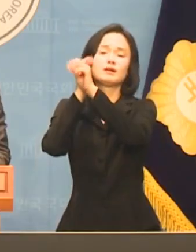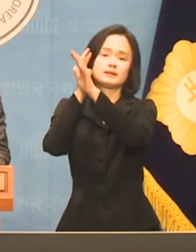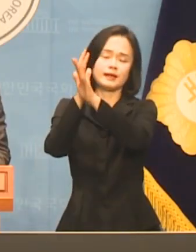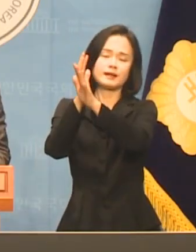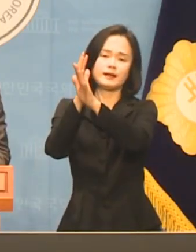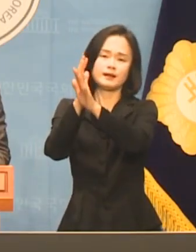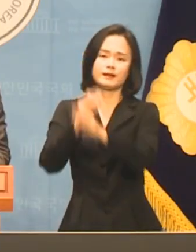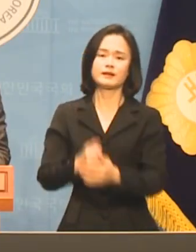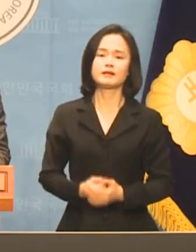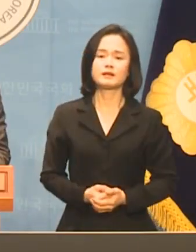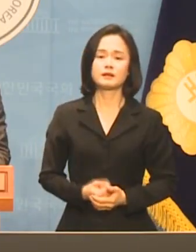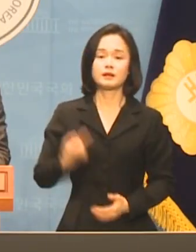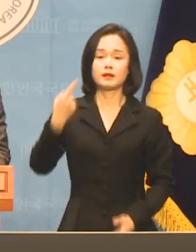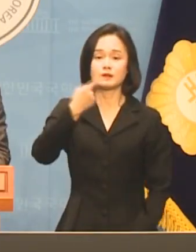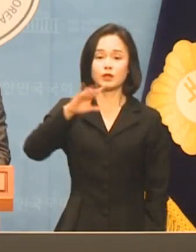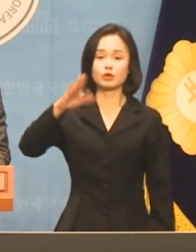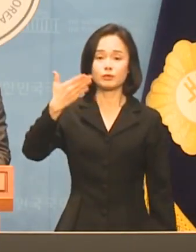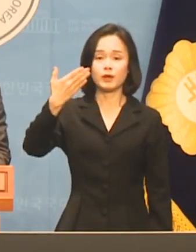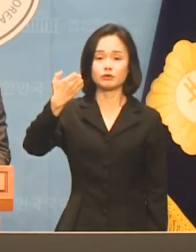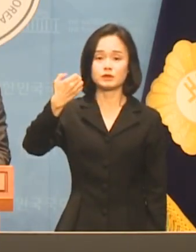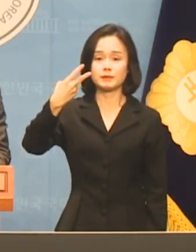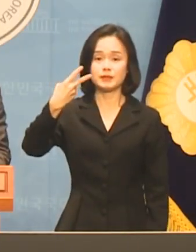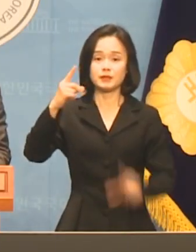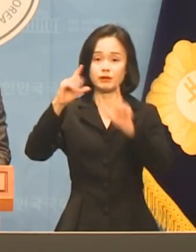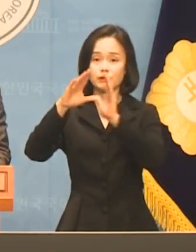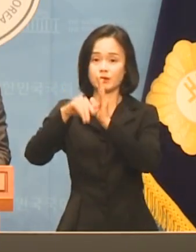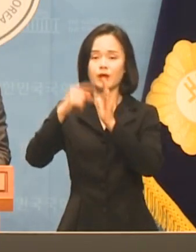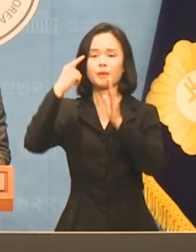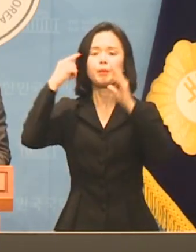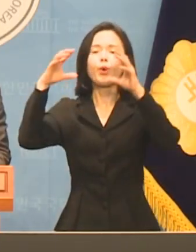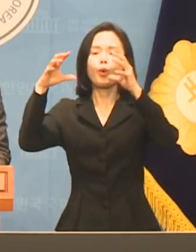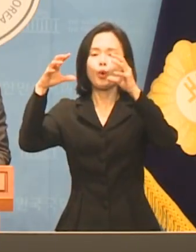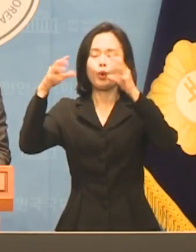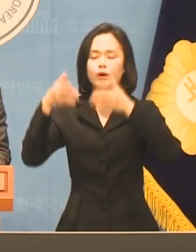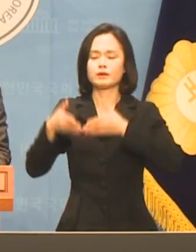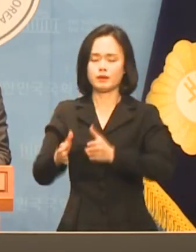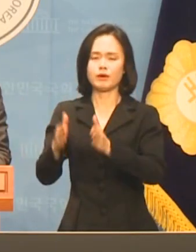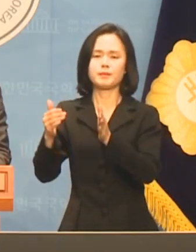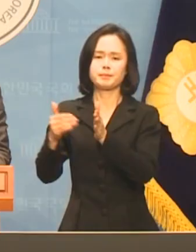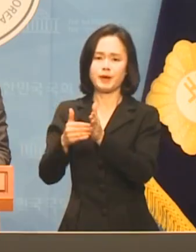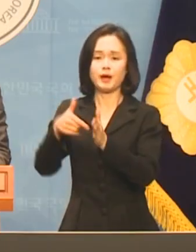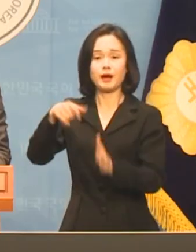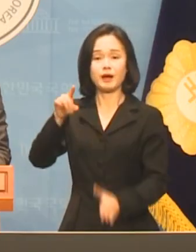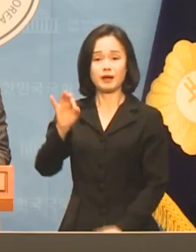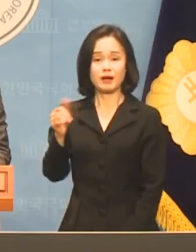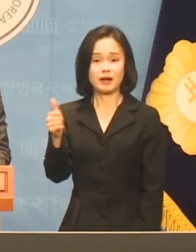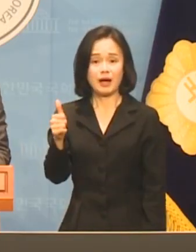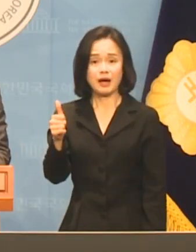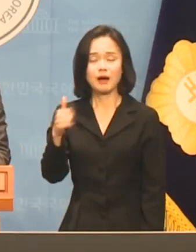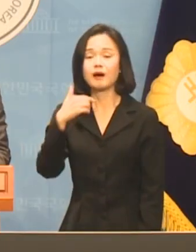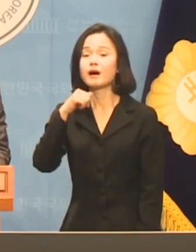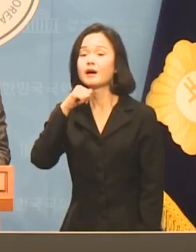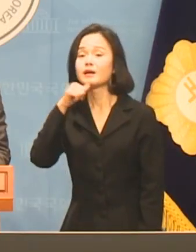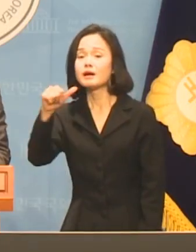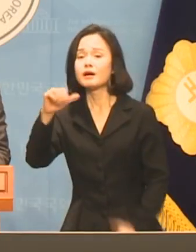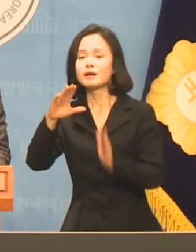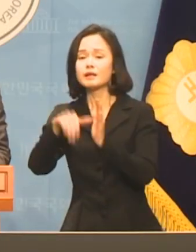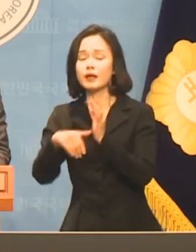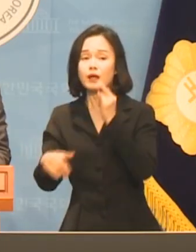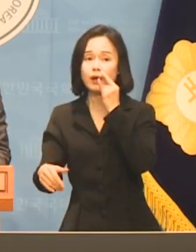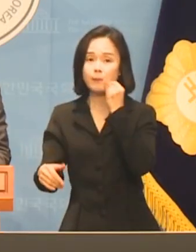1992년 몽골에서 태어난 강태환 씨는 5살 때부터 어머니를 따라와 한국에서